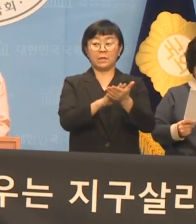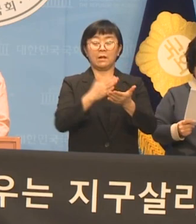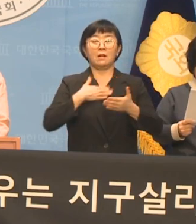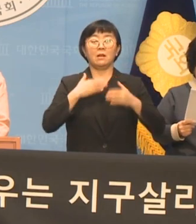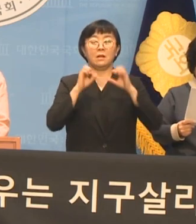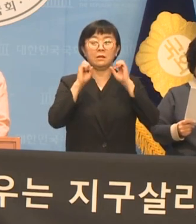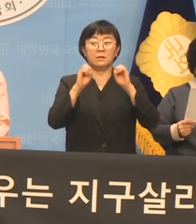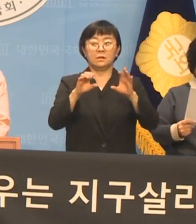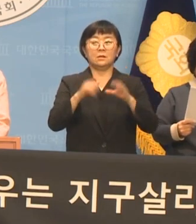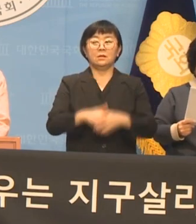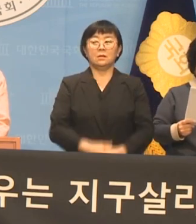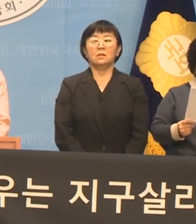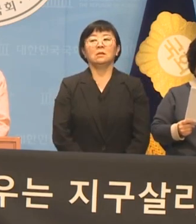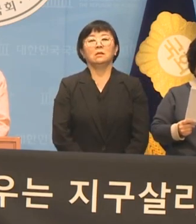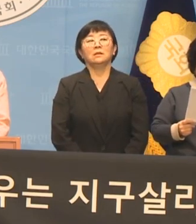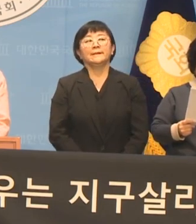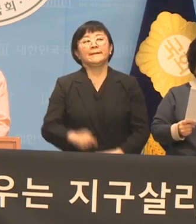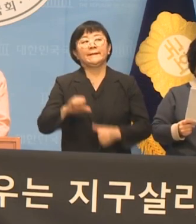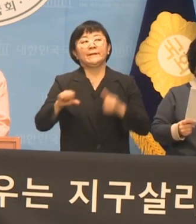알린다.